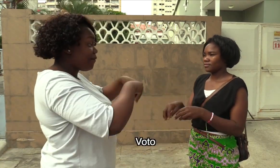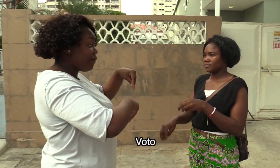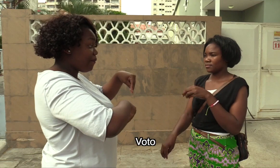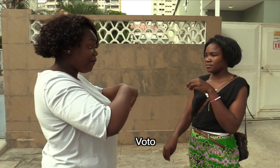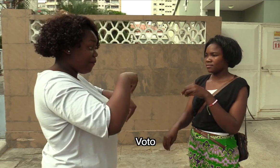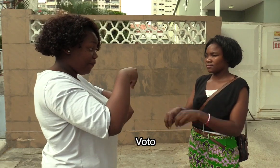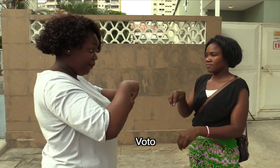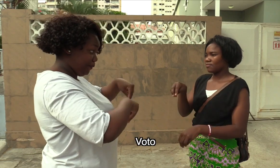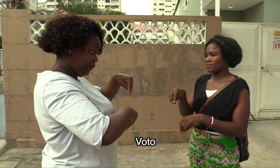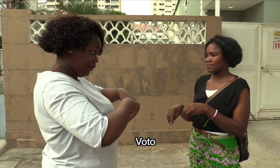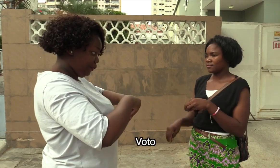Voto.